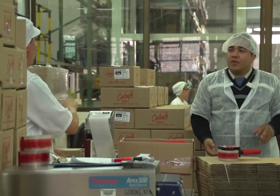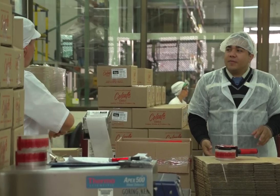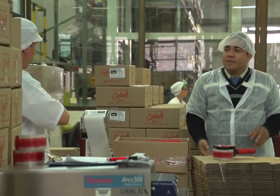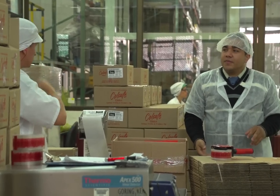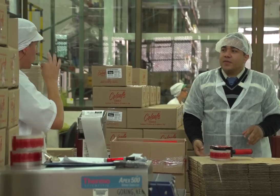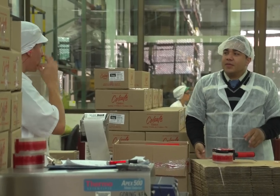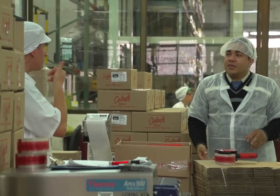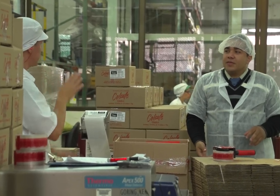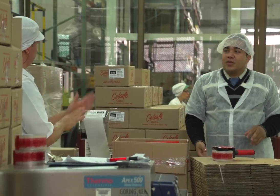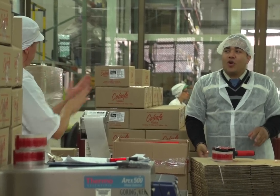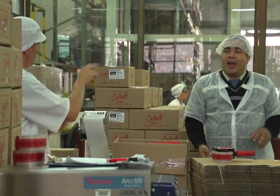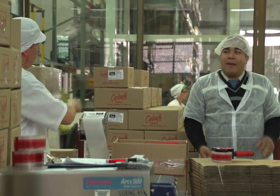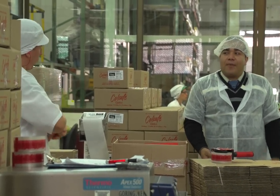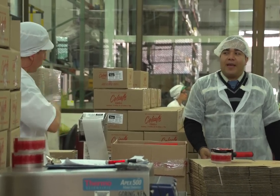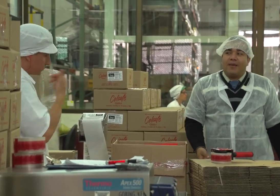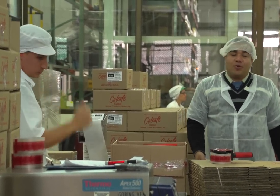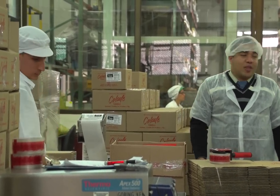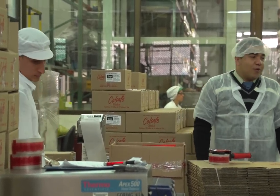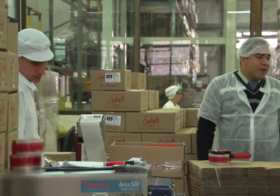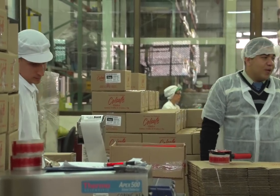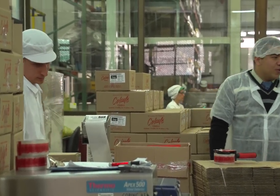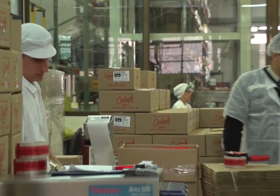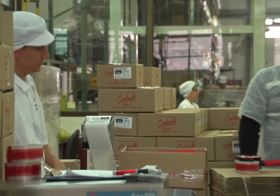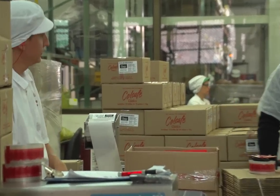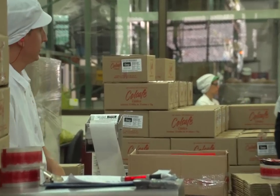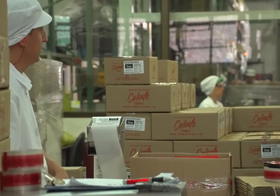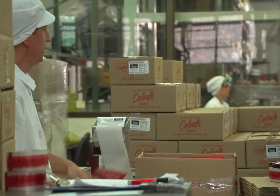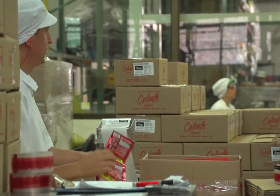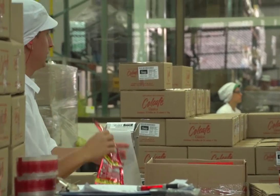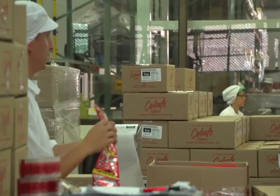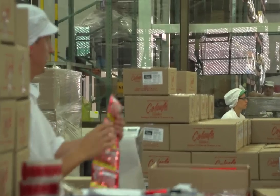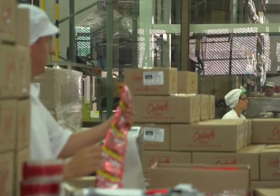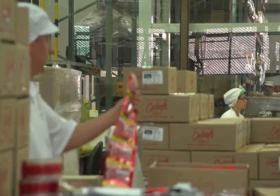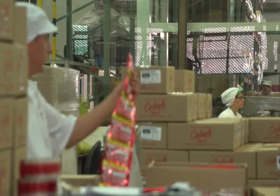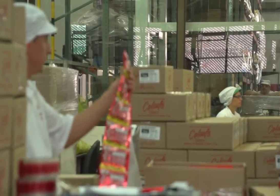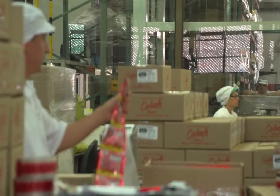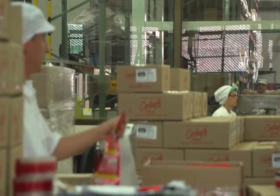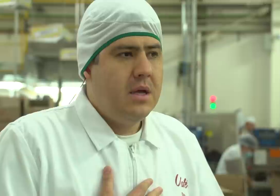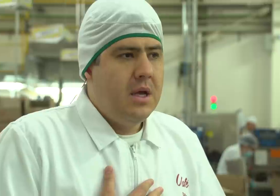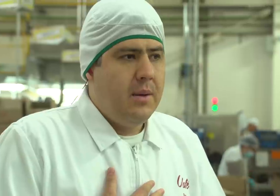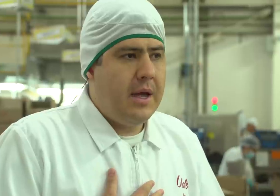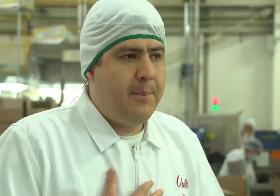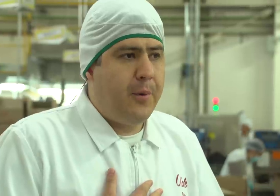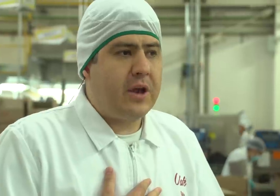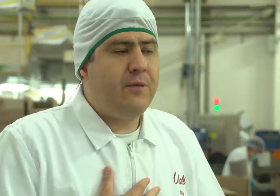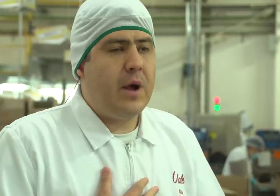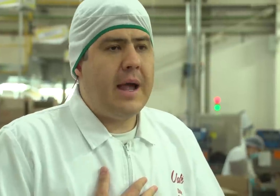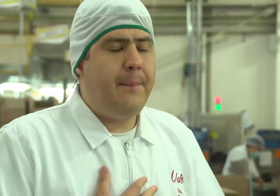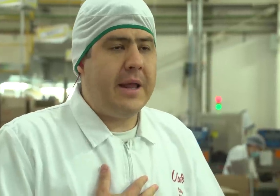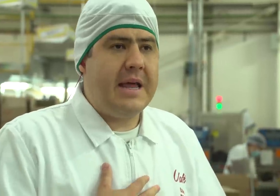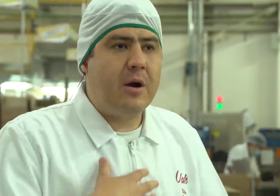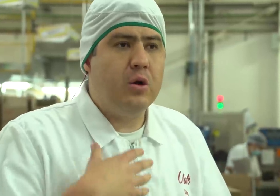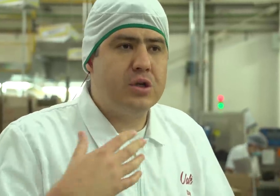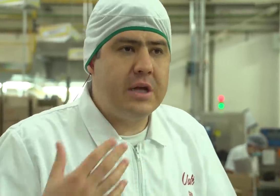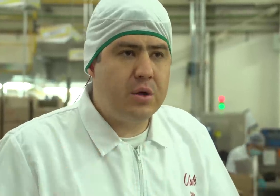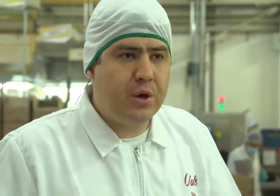Para mí ha sido un enriquecimiento y una oportunidad muy grande porque fue aprender a conocer otro